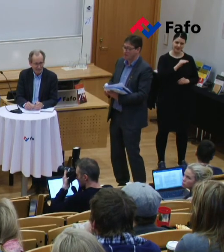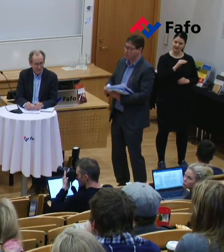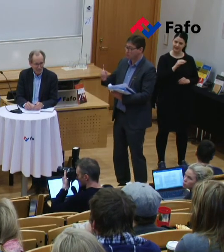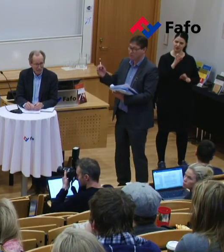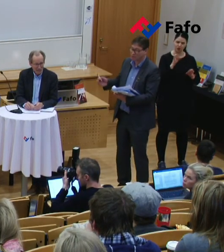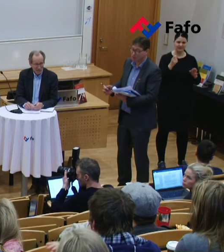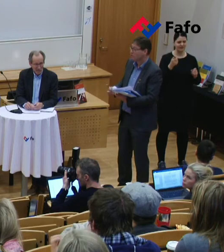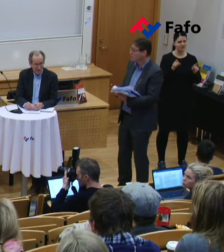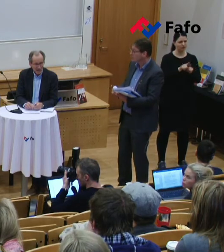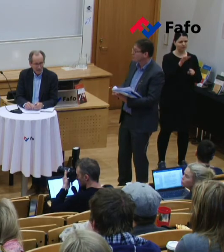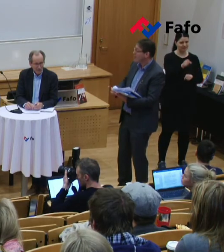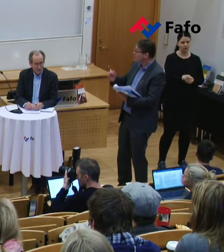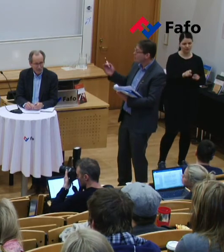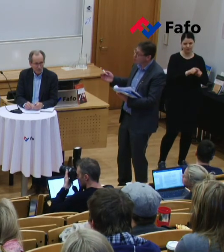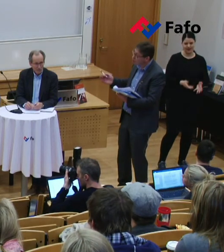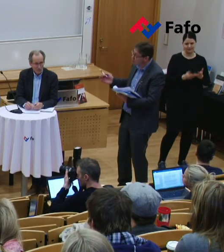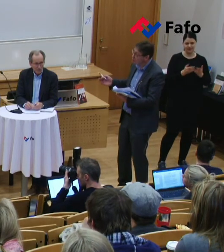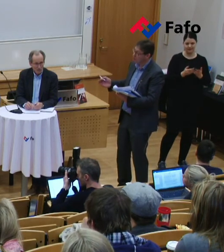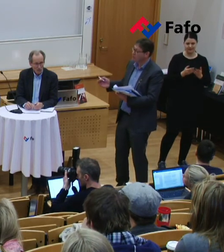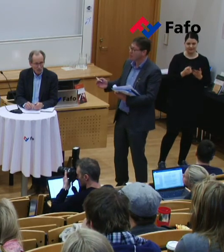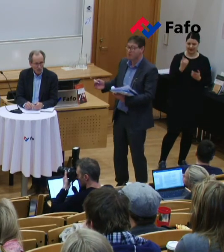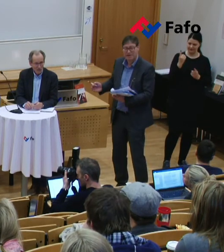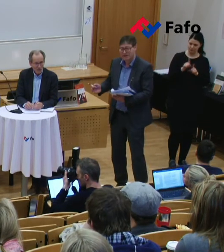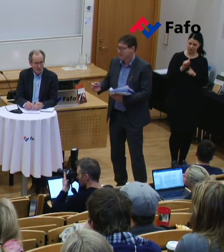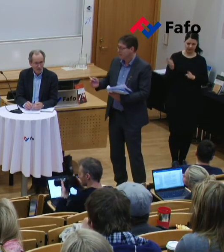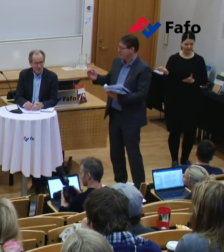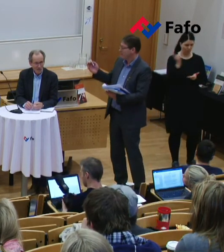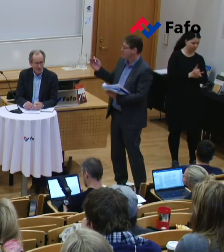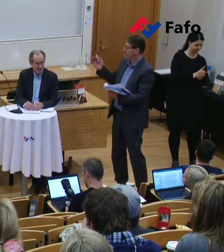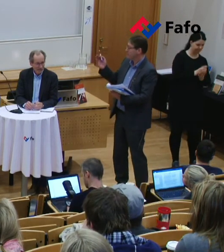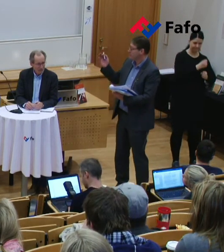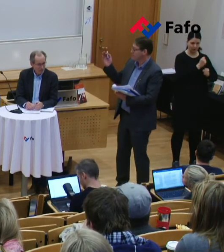sånn detalj. Det er for så vidt noe vi alle kunne kanskje ønske oss, bare en som bare kom og ordnet opp.